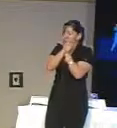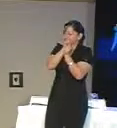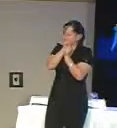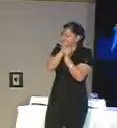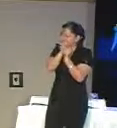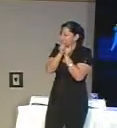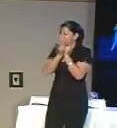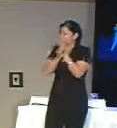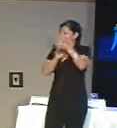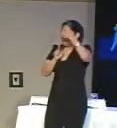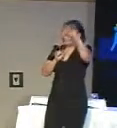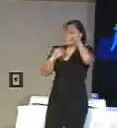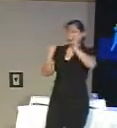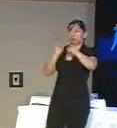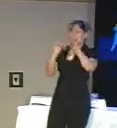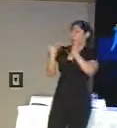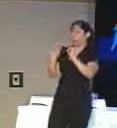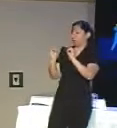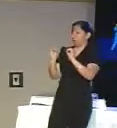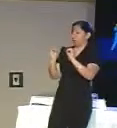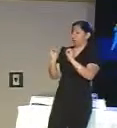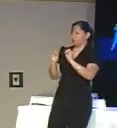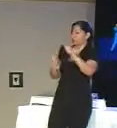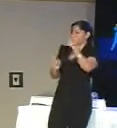cerebral. Y esos costos,